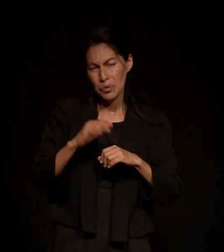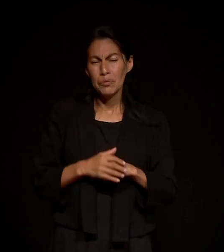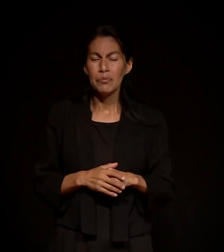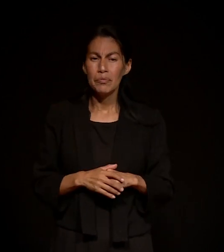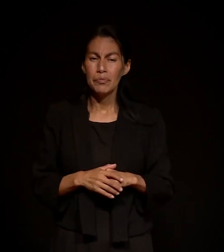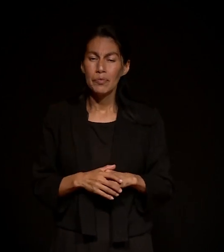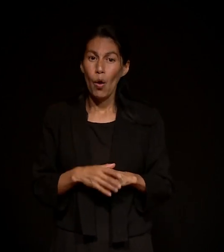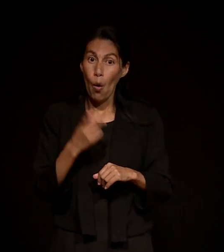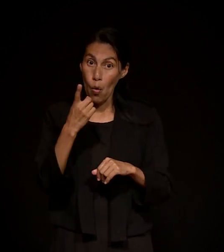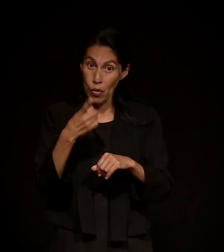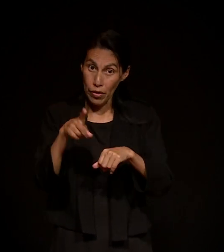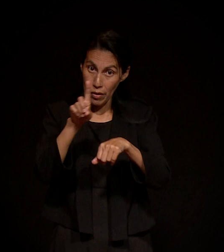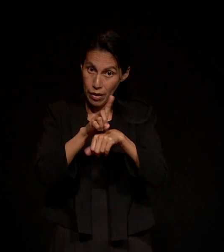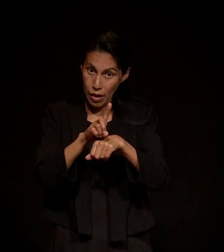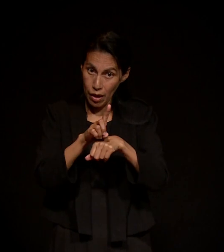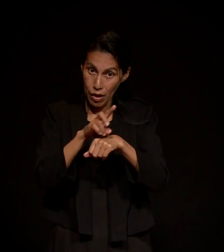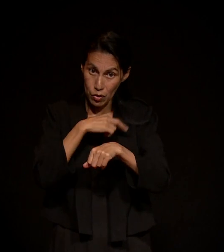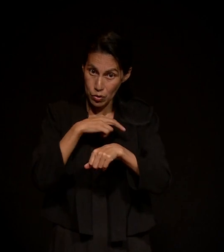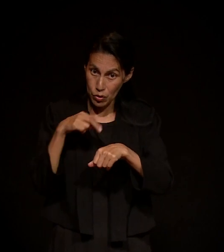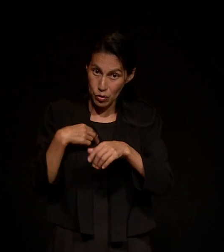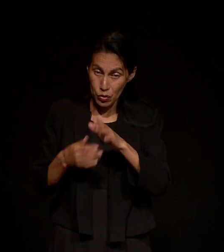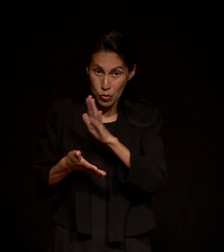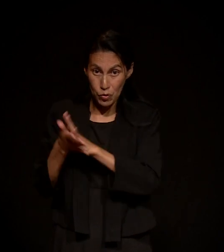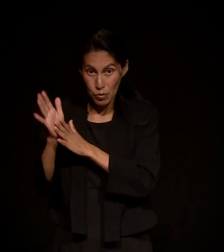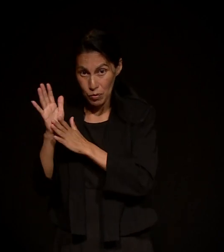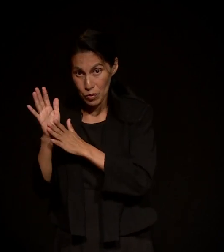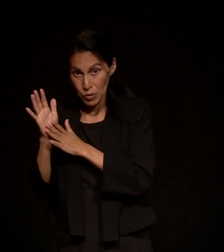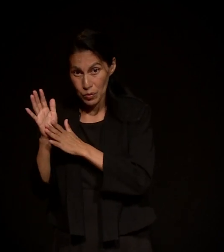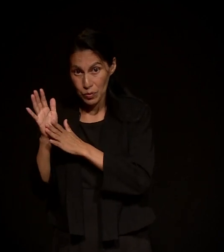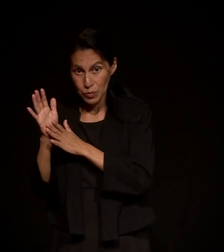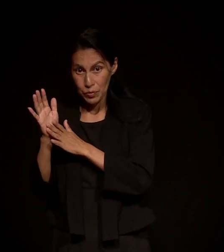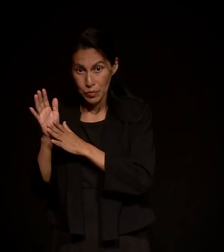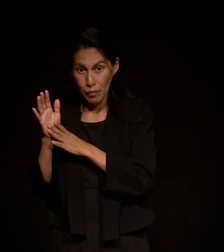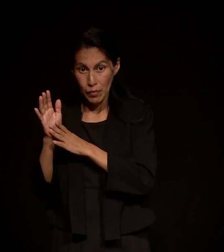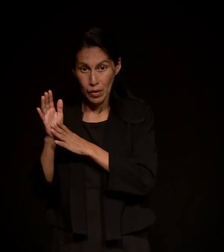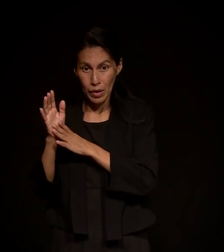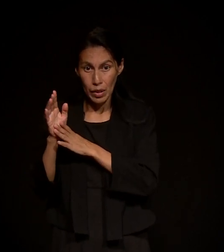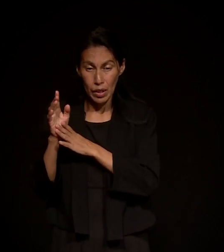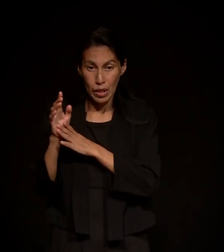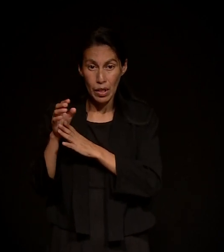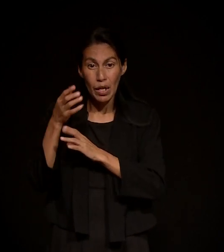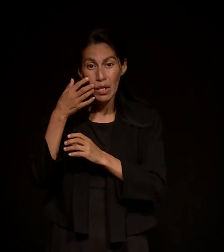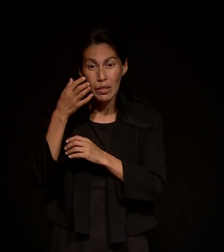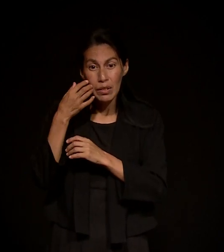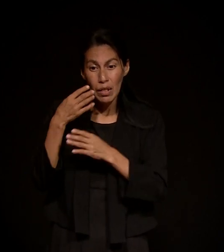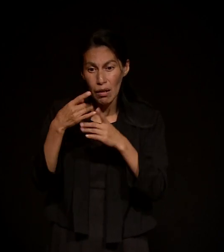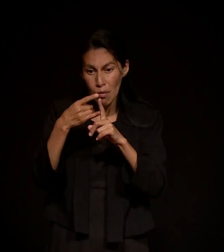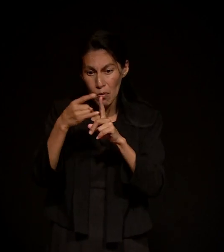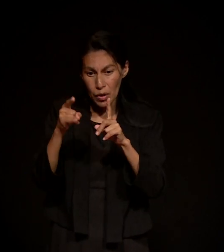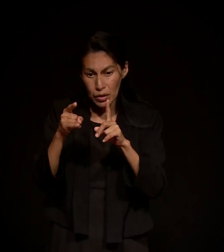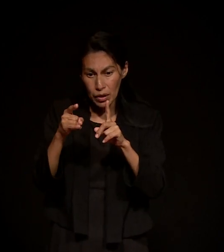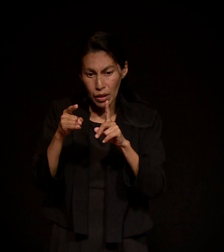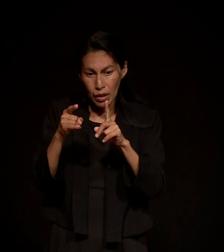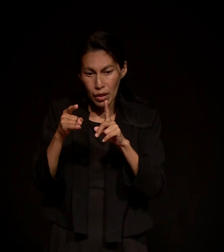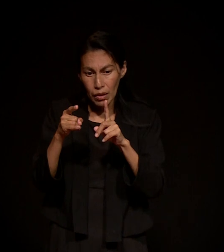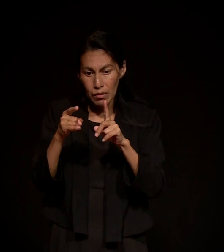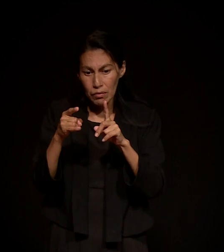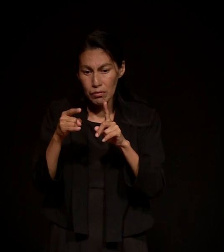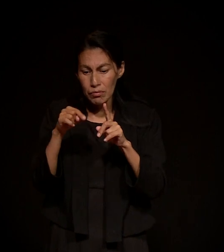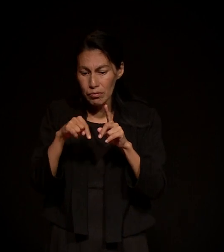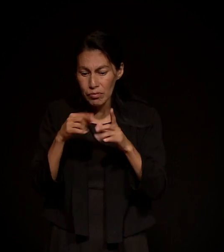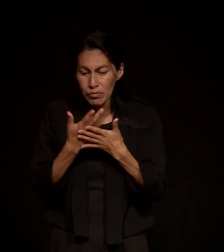máximo. Un día nosotros salimos de la casa y ella estaba en la puerta porque quería